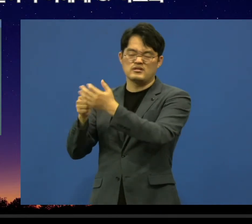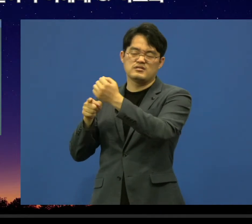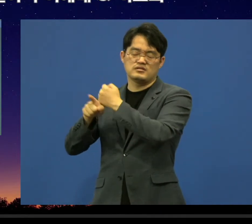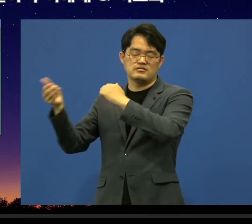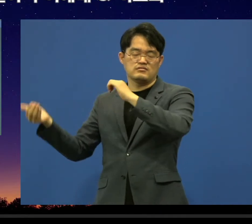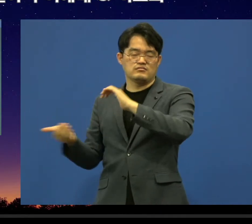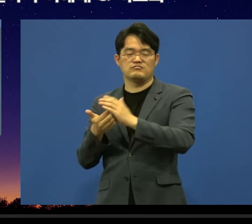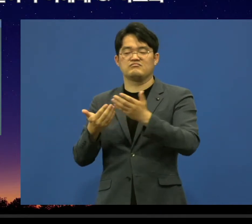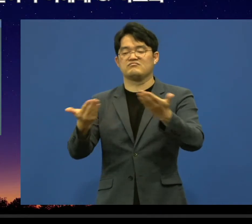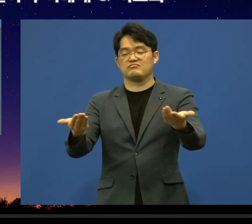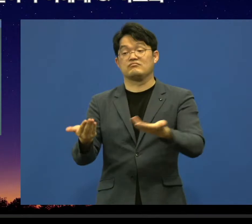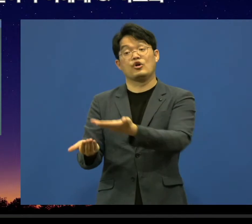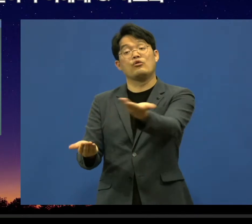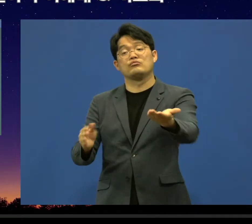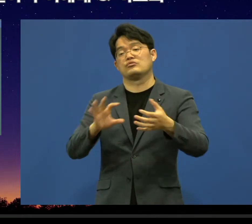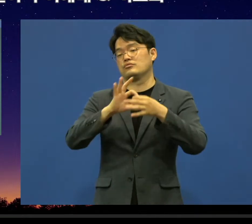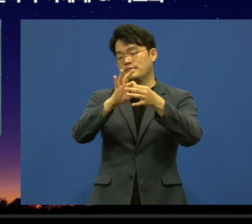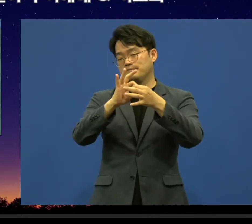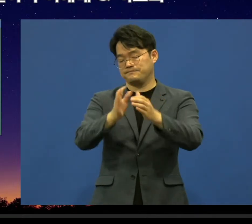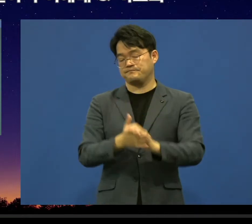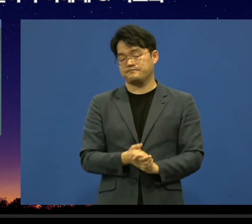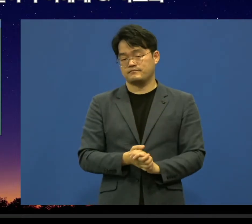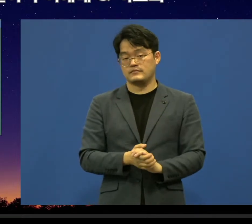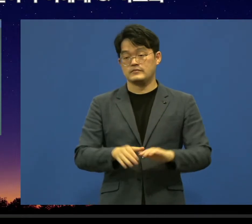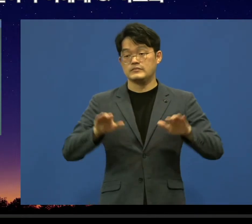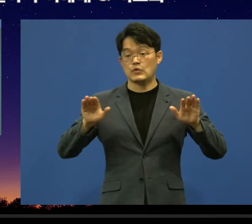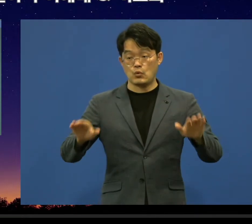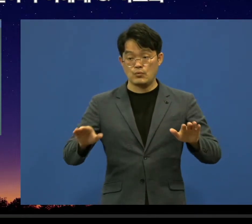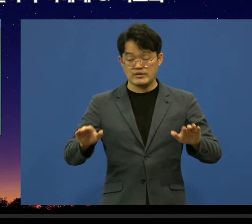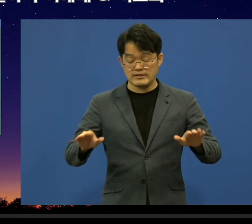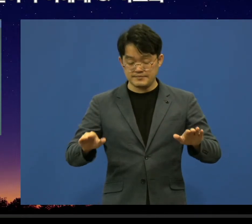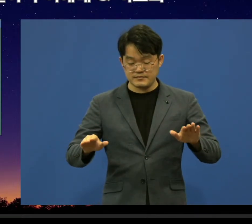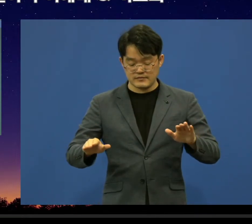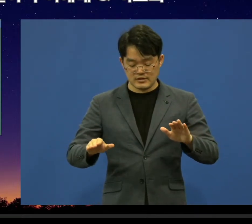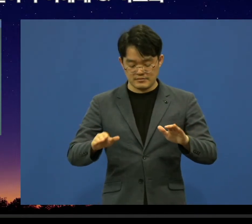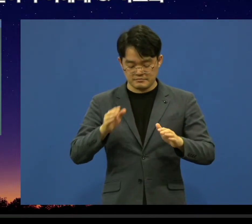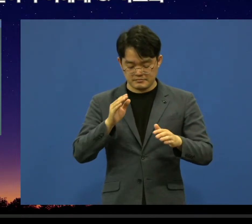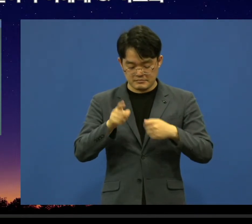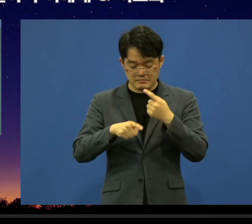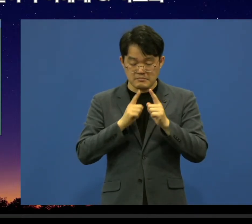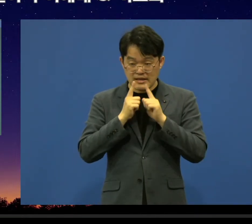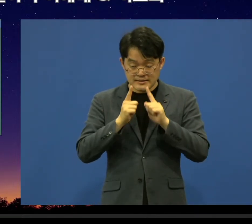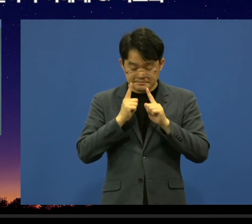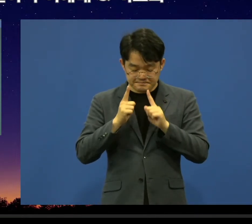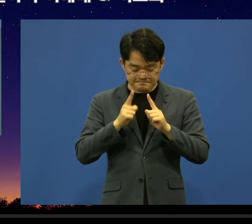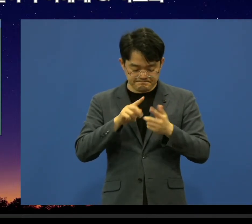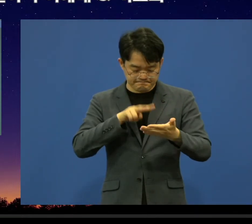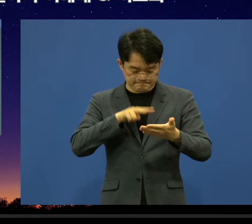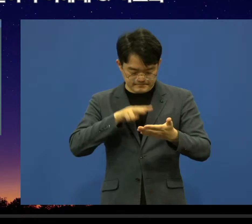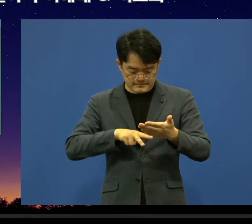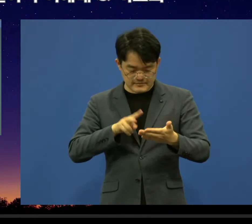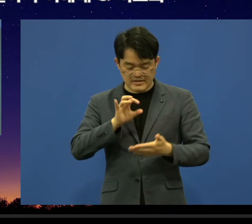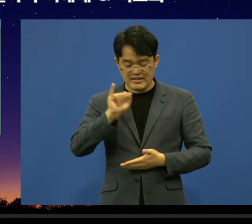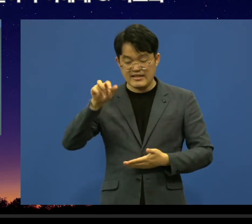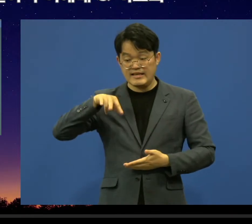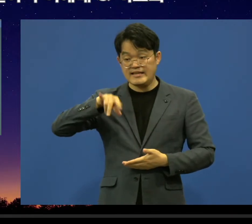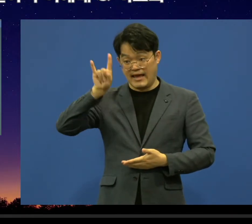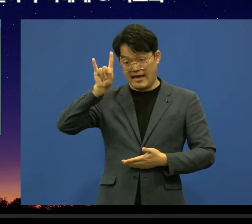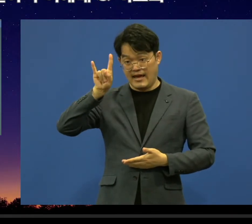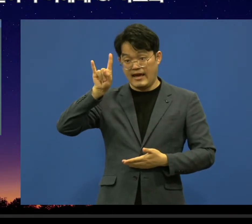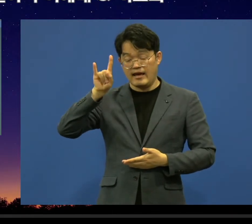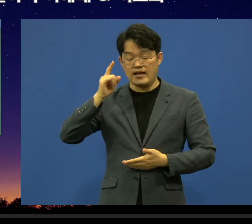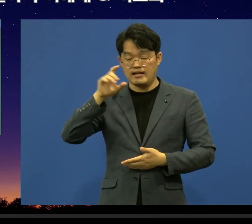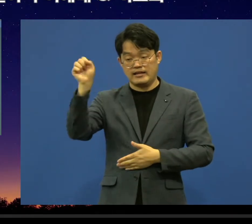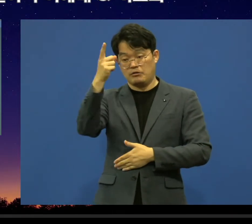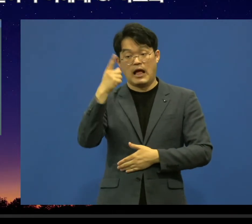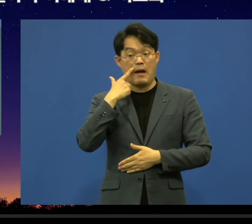말씀에서 이 이세 아버지의 미천한 심부름꾼이었던 무명의 이 다윗, 그의 다윗이 어떻게 용사로